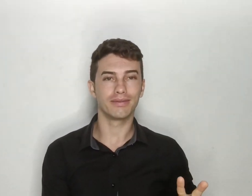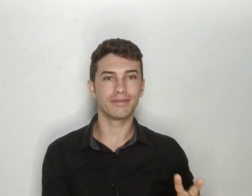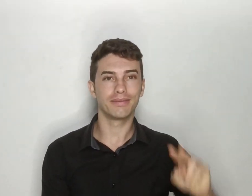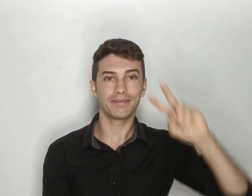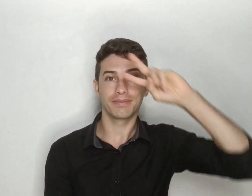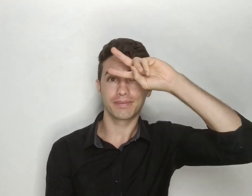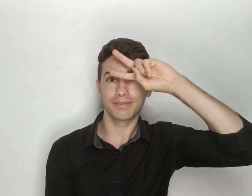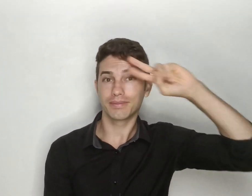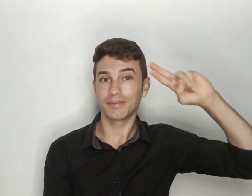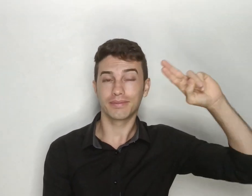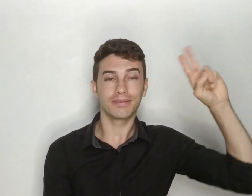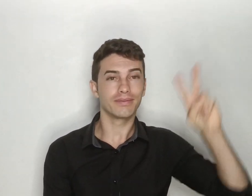e este movimento